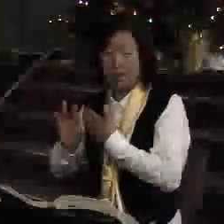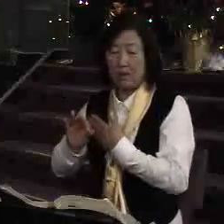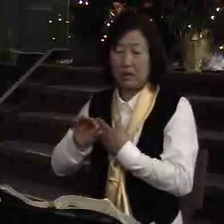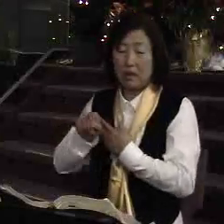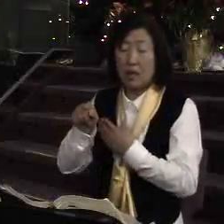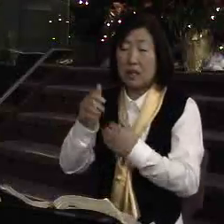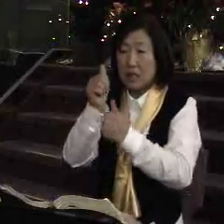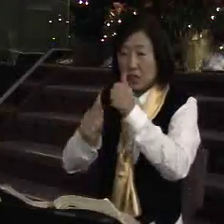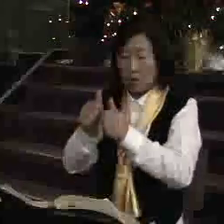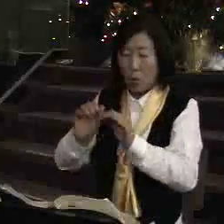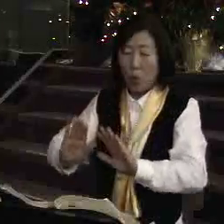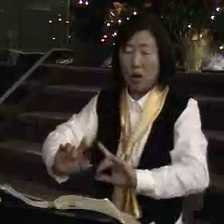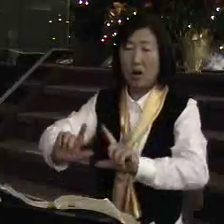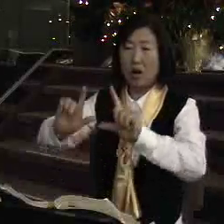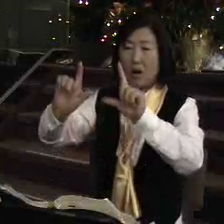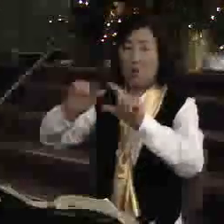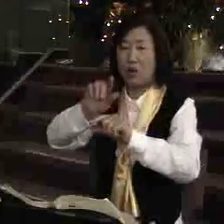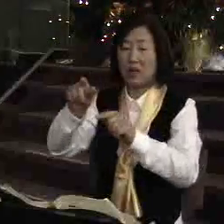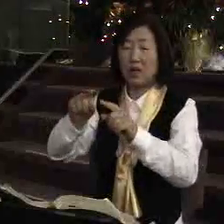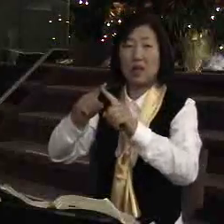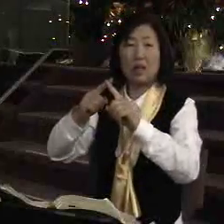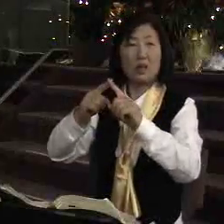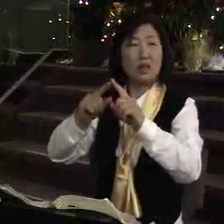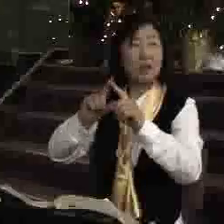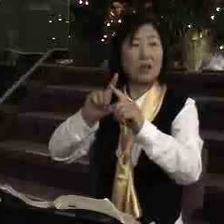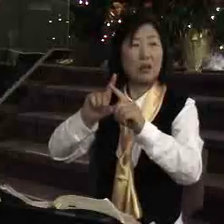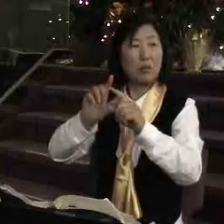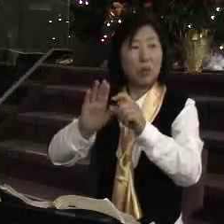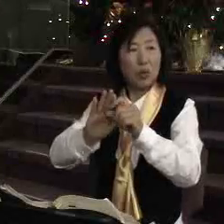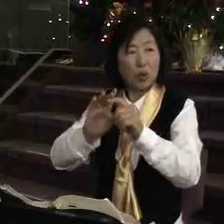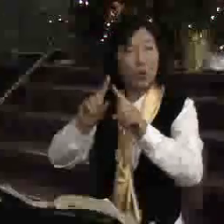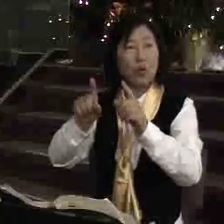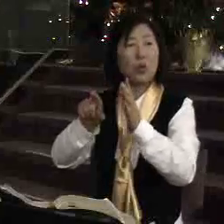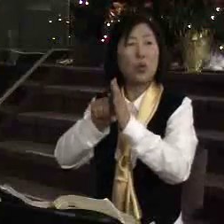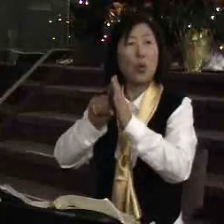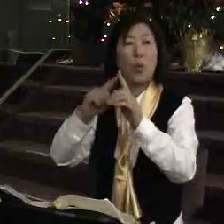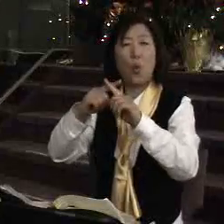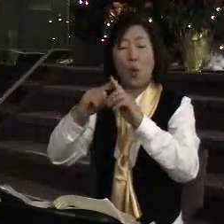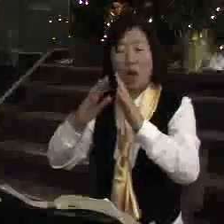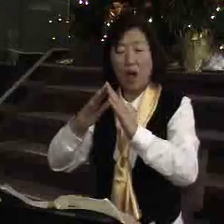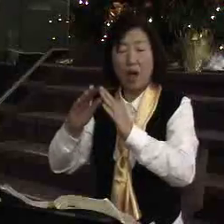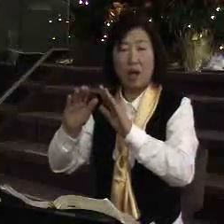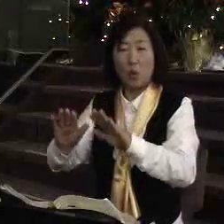이러한 시험이 오늘날 우리 교회를 비롯하여 현대교회에 계속